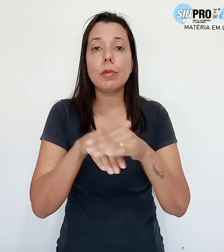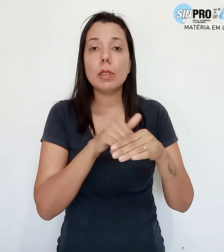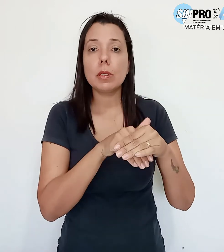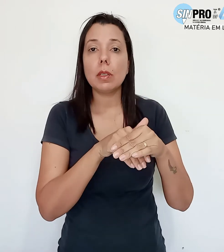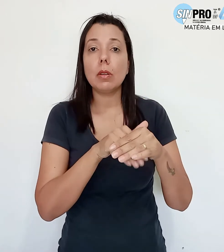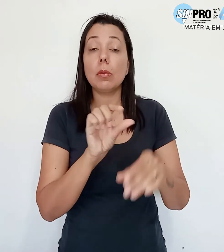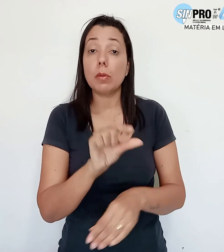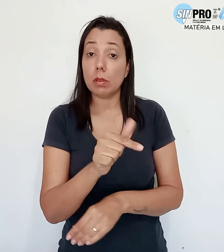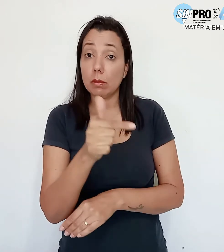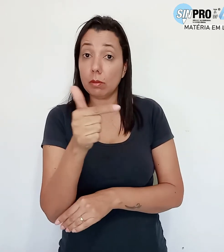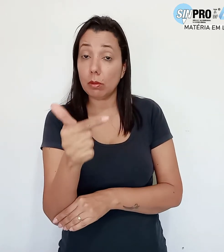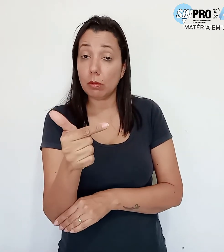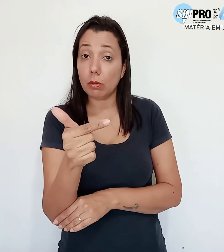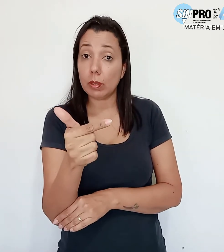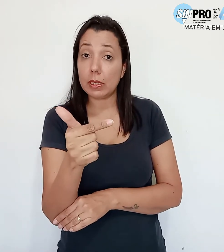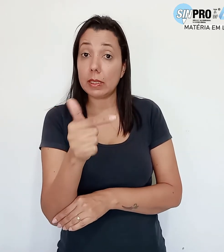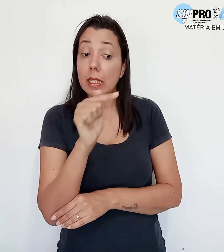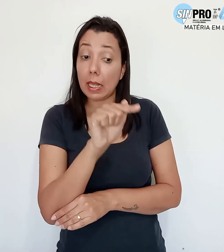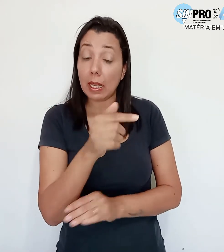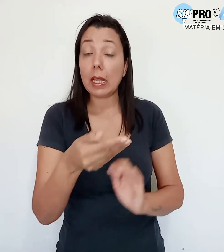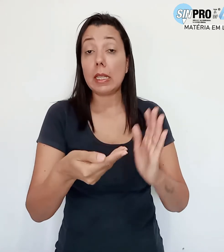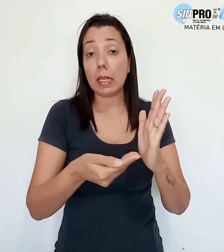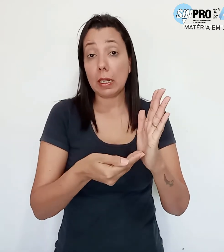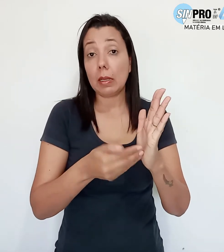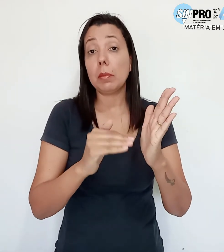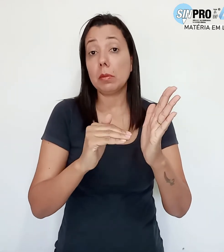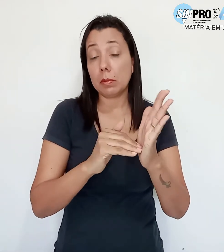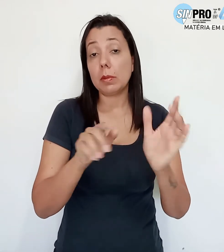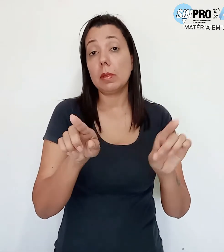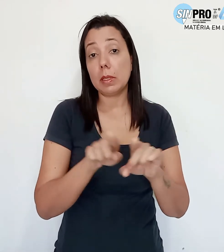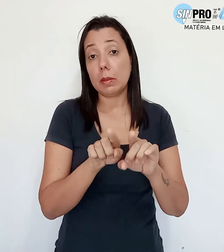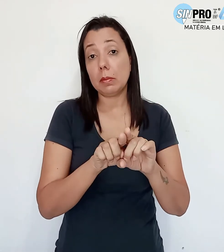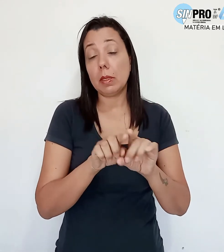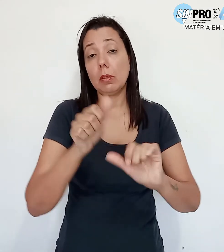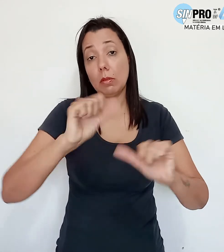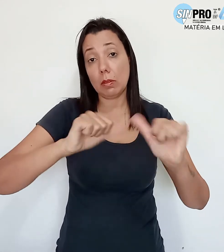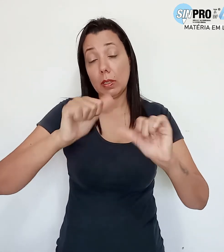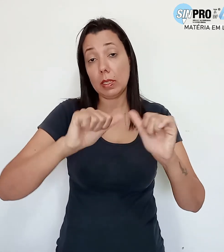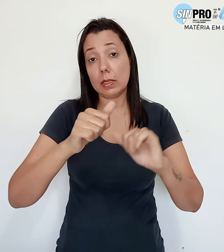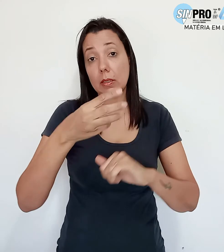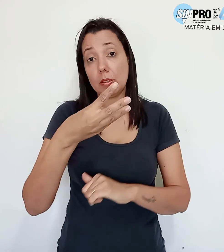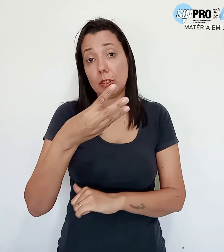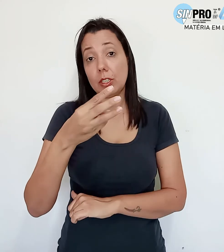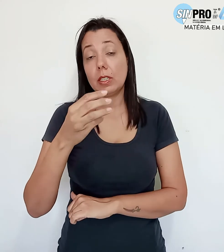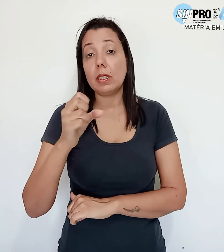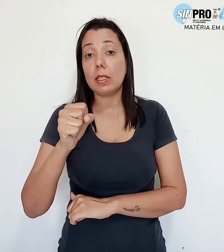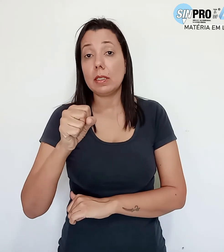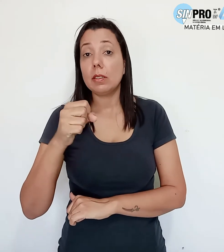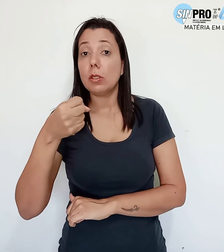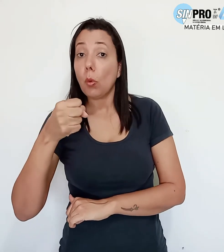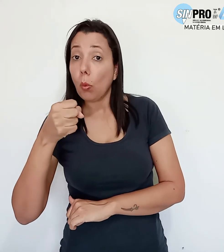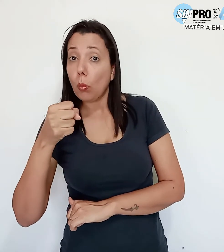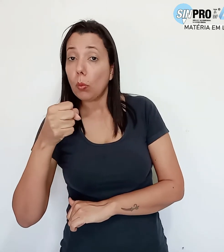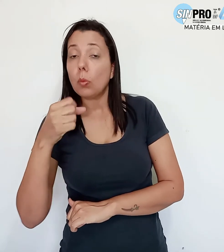em 2 turnos, tanto na Câmara quanto no Senado, com o aval de pelo menos 308 deputados